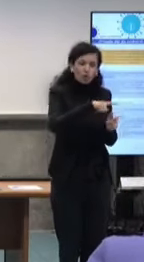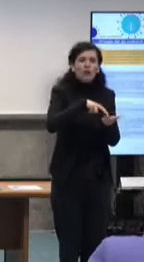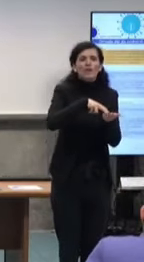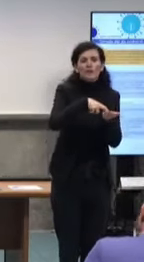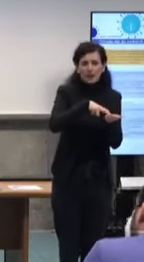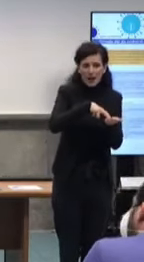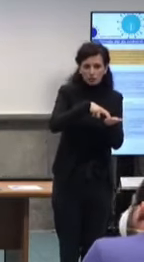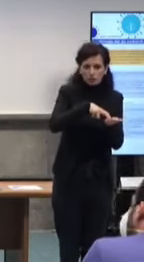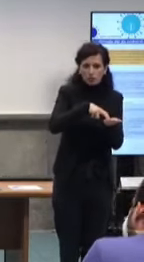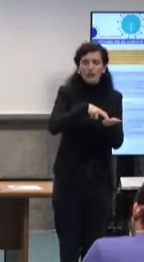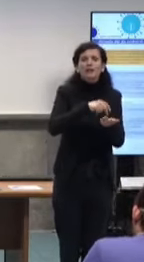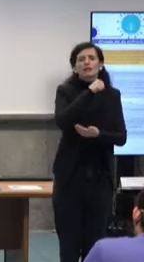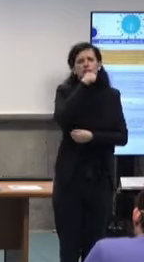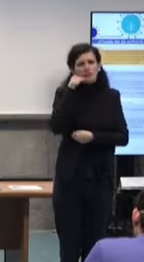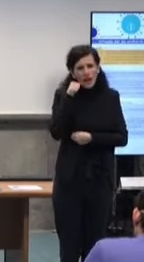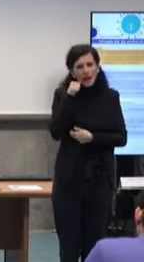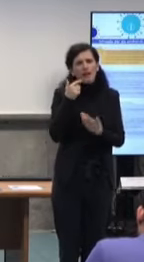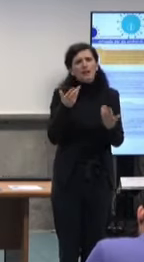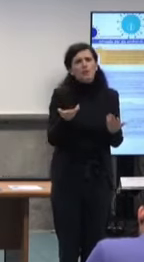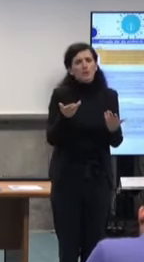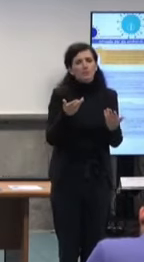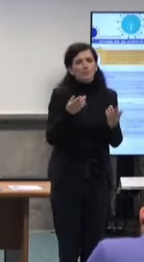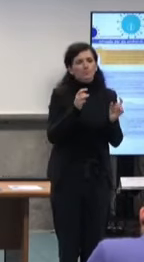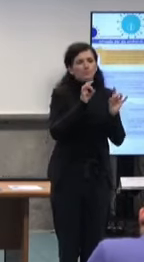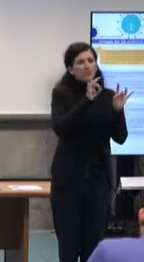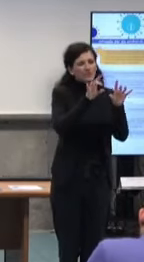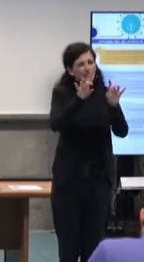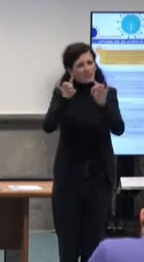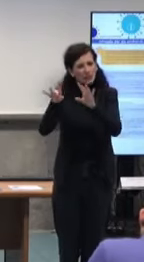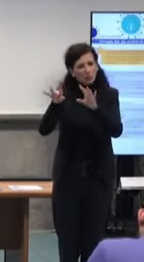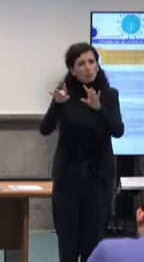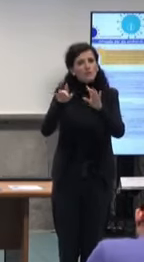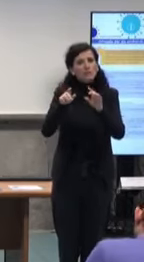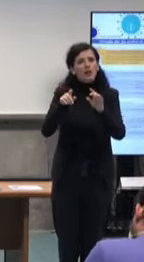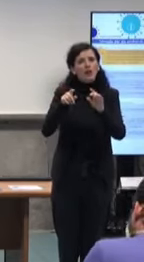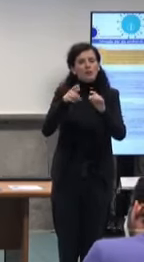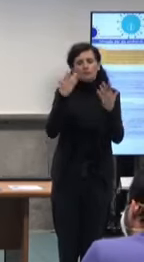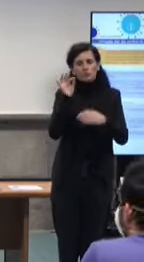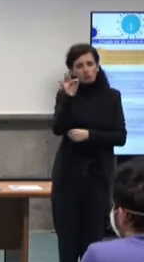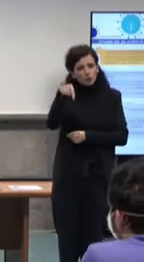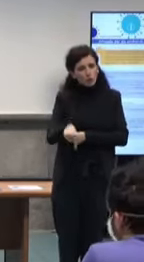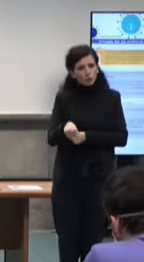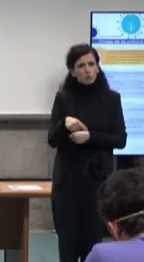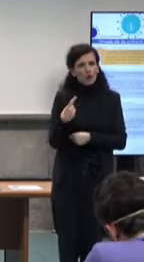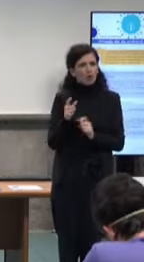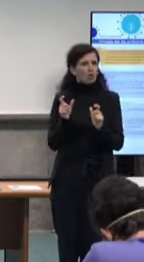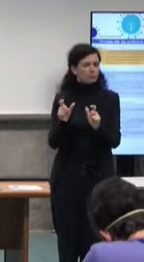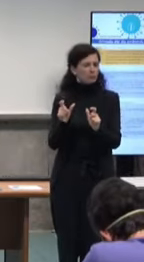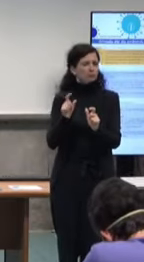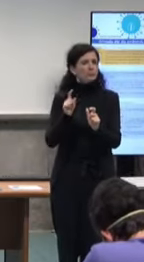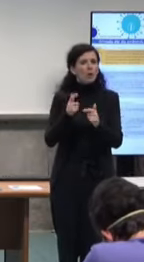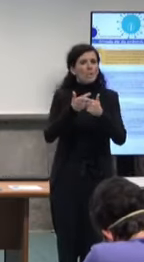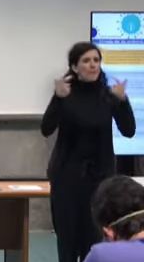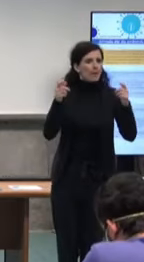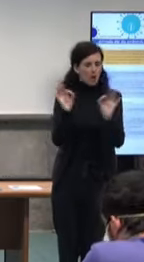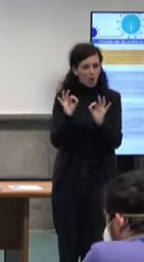a fare in modo che quelle parti del paese dove la circolazione è ancora limitata pongano particolarmente a particolare attenzione a